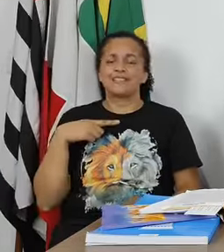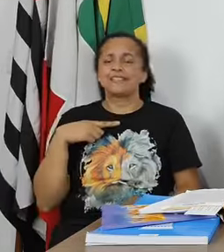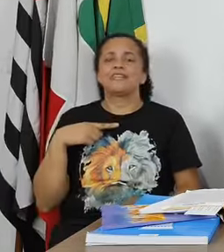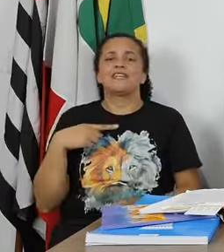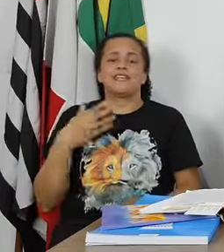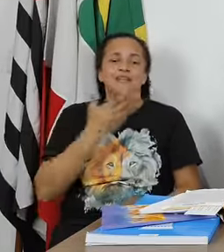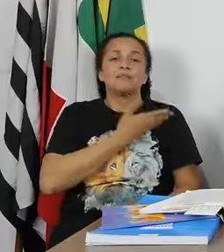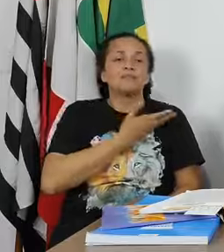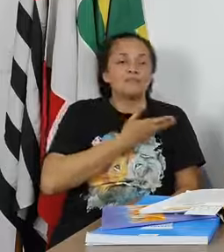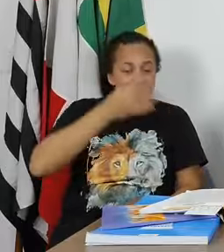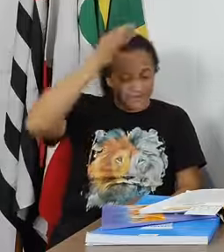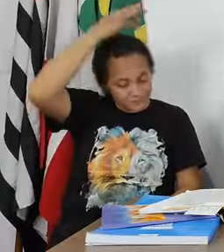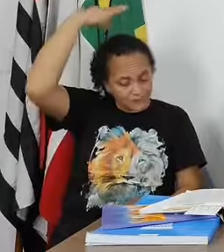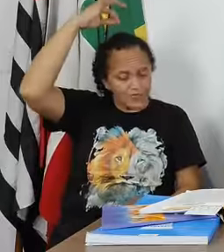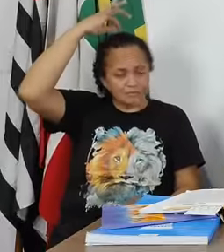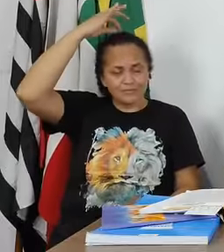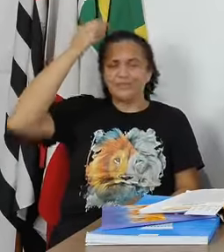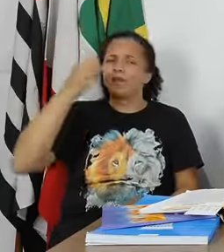um valor,